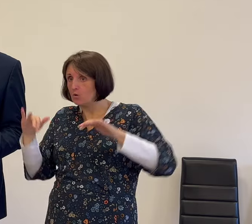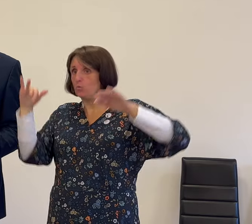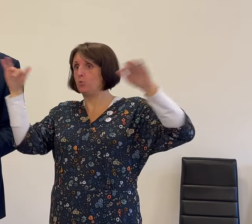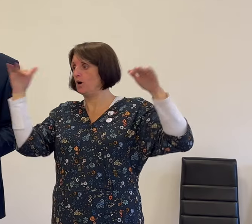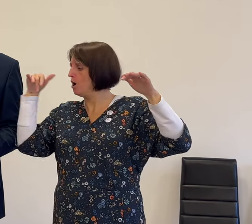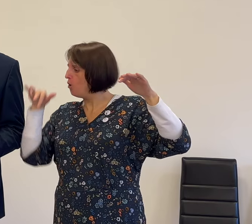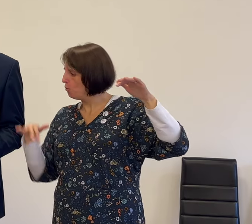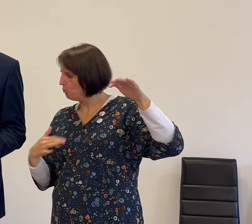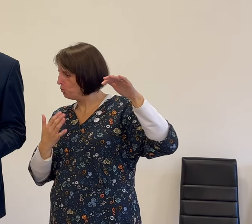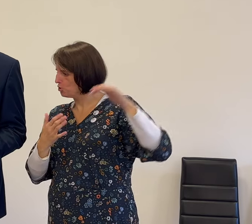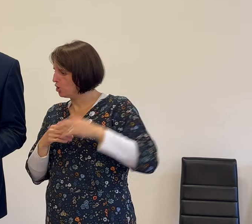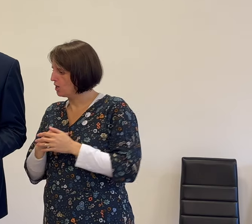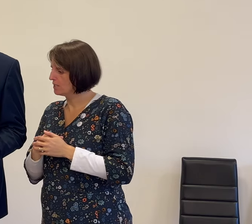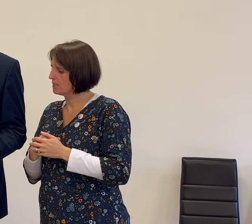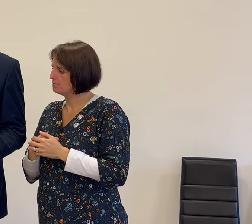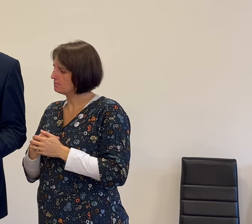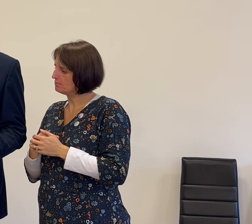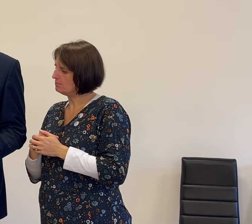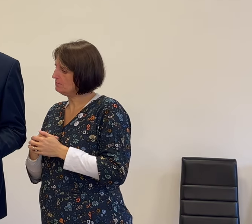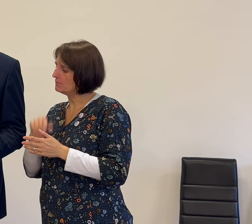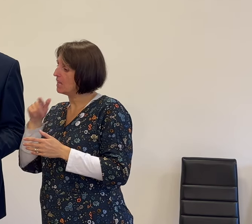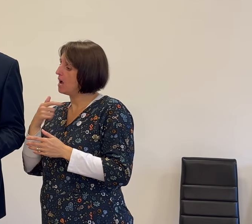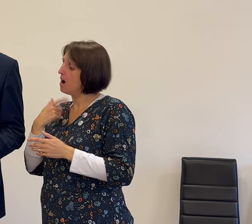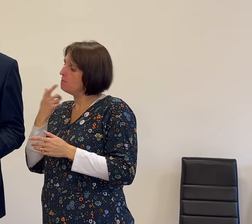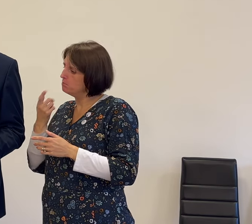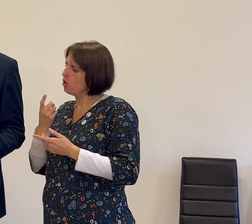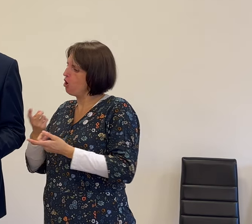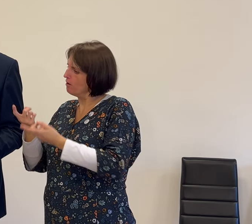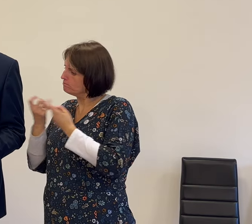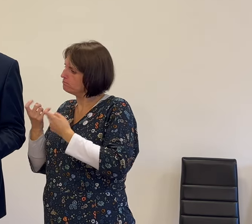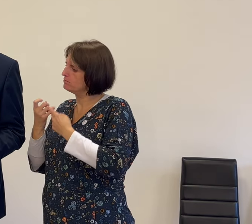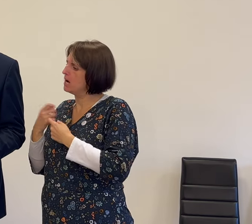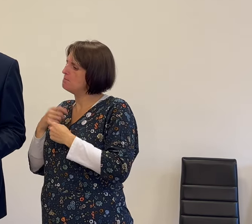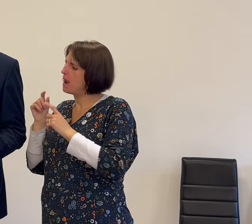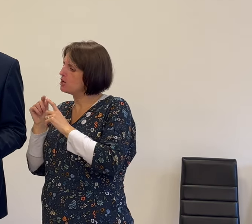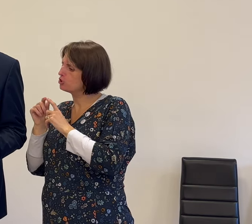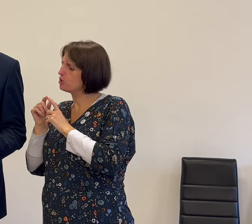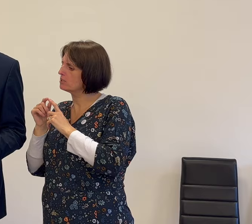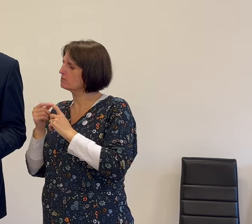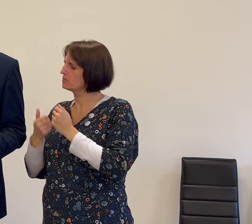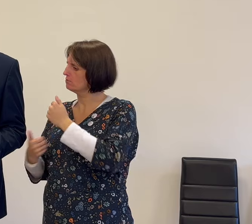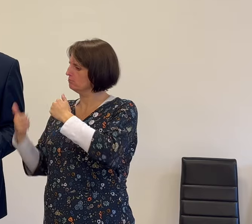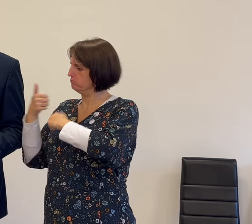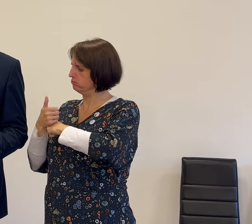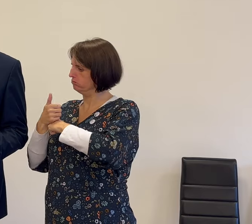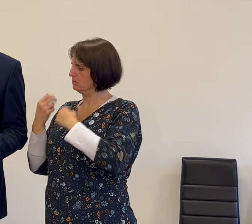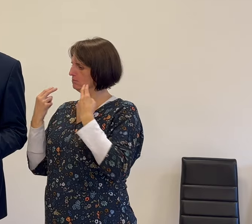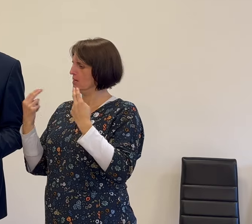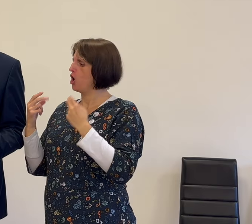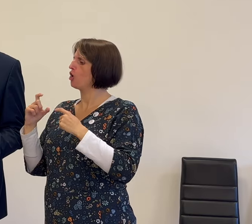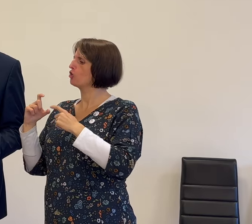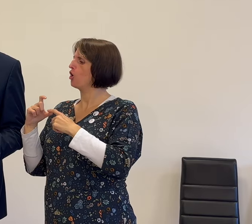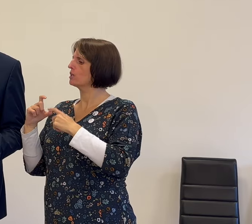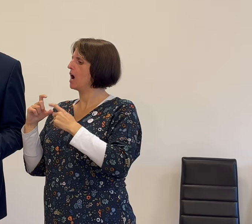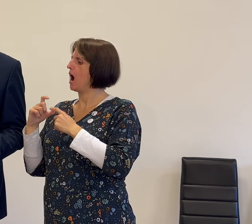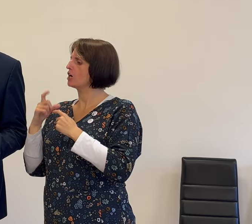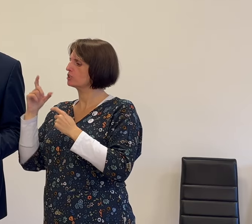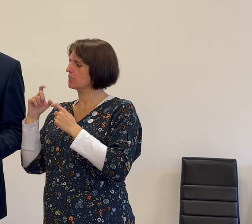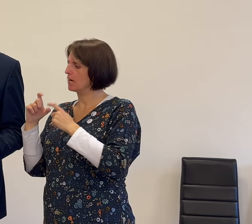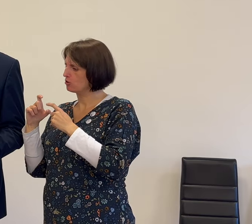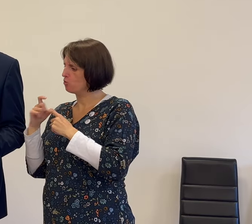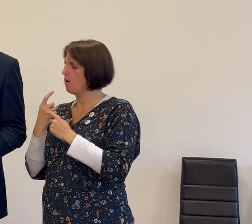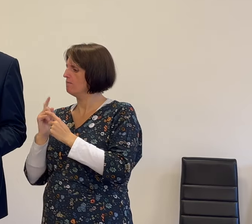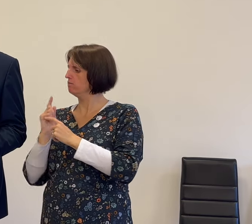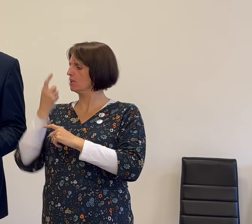I vycházíval z pelištejských šiků soubojový zápasník jménem Goliáš z Gatu, vysoký 6 loket a